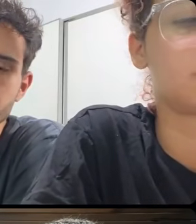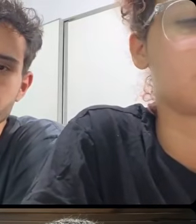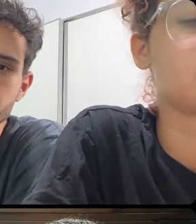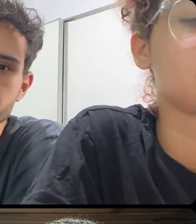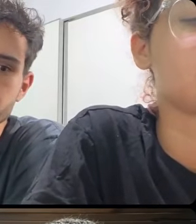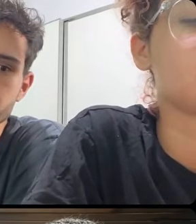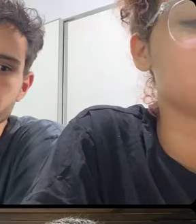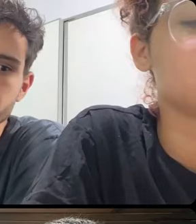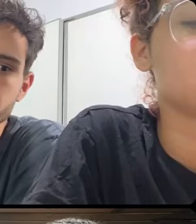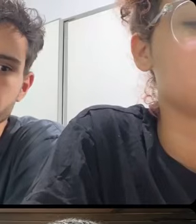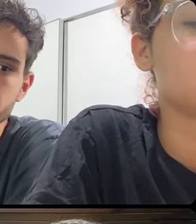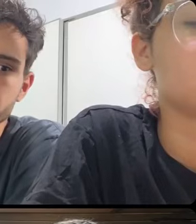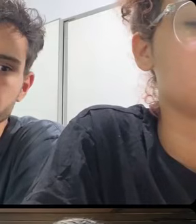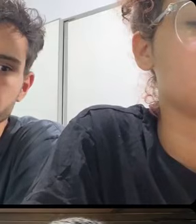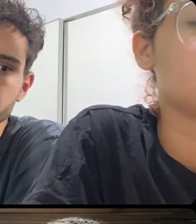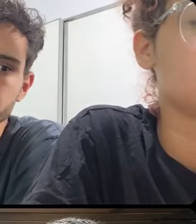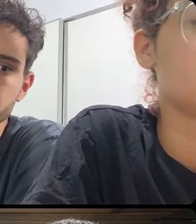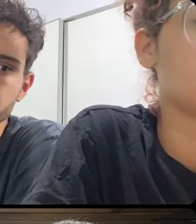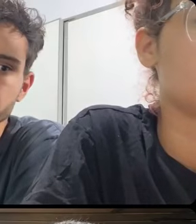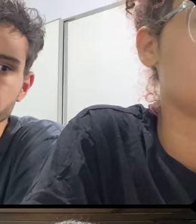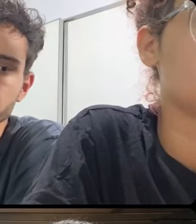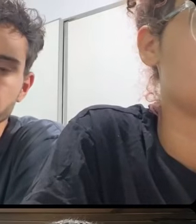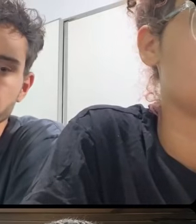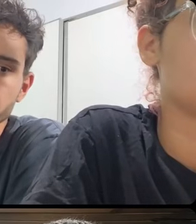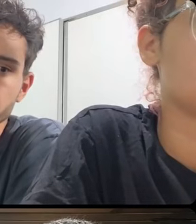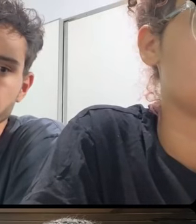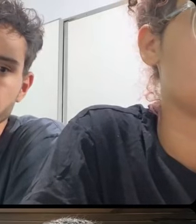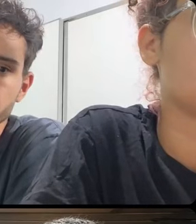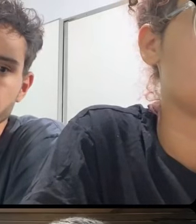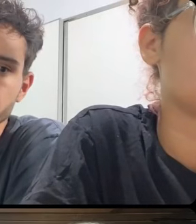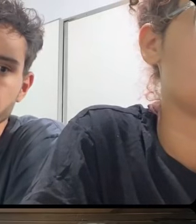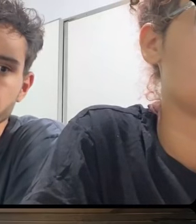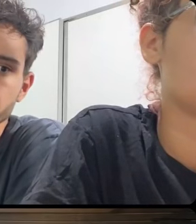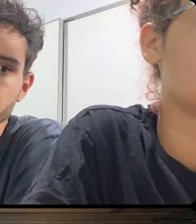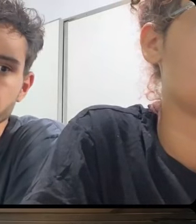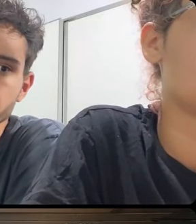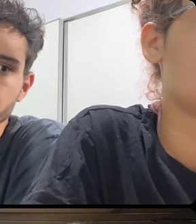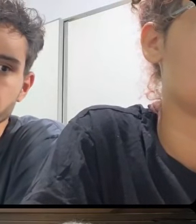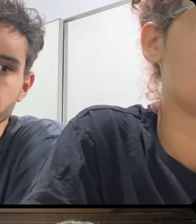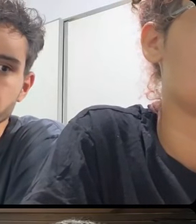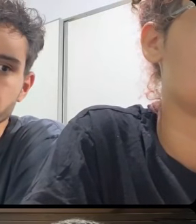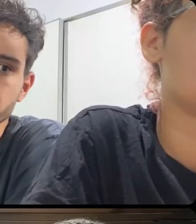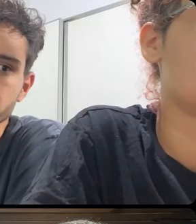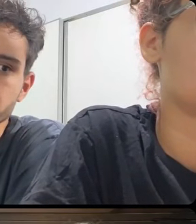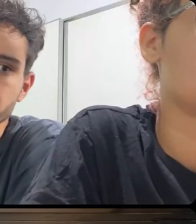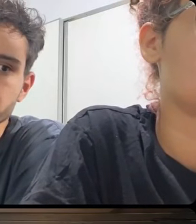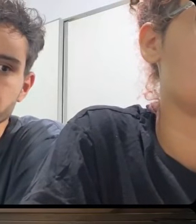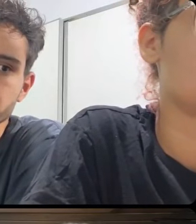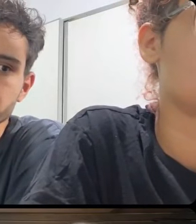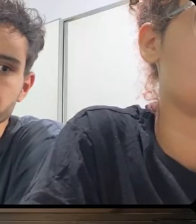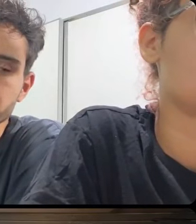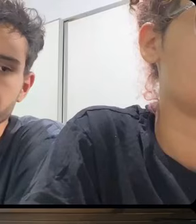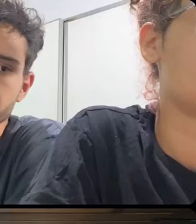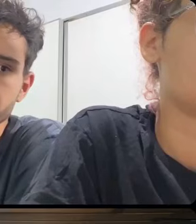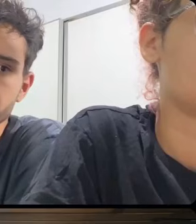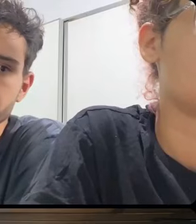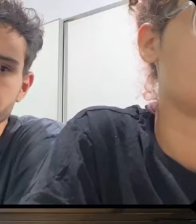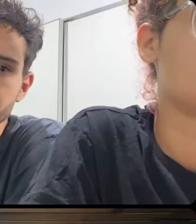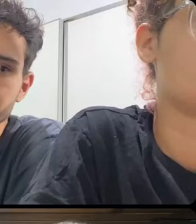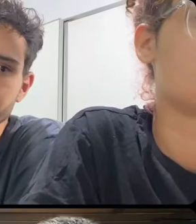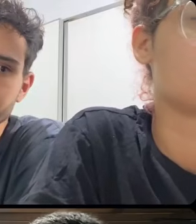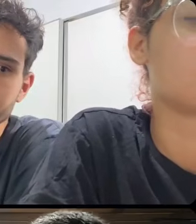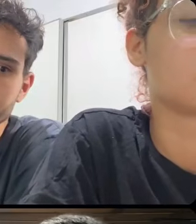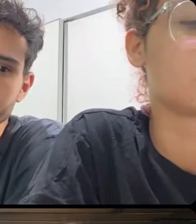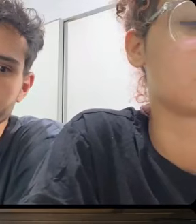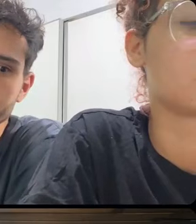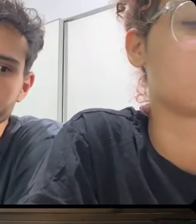pode ficar com medo, mas a gente tem que confiar que Jesus está dentro do barco, que não vai deixar o barco afundar. Porque